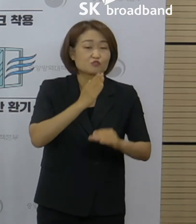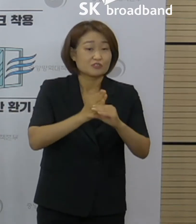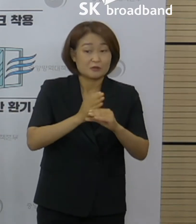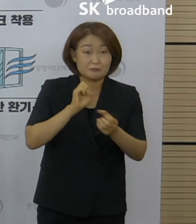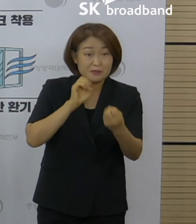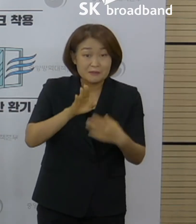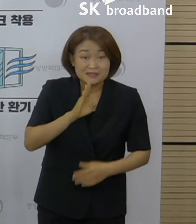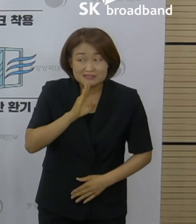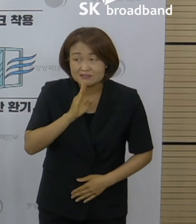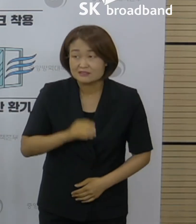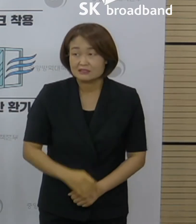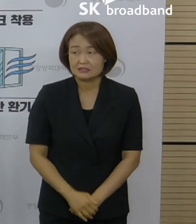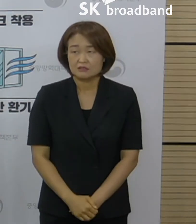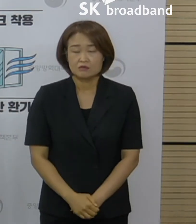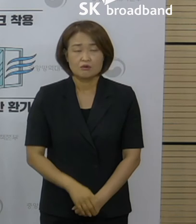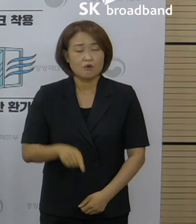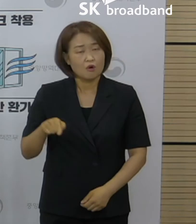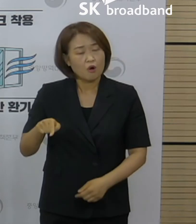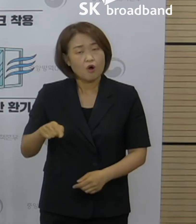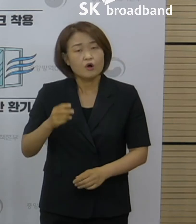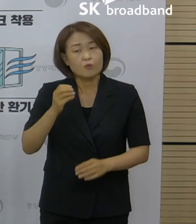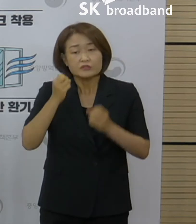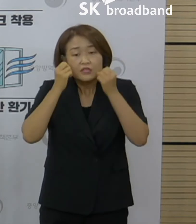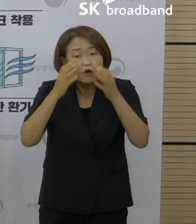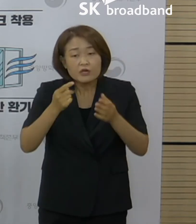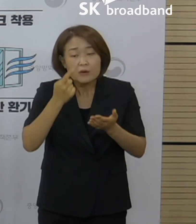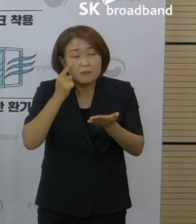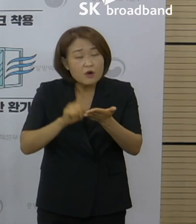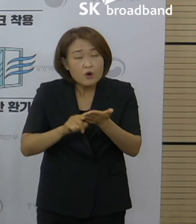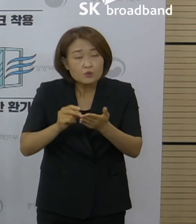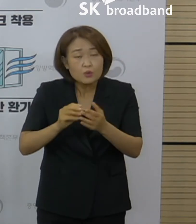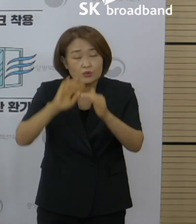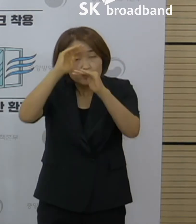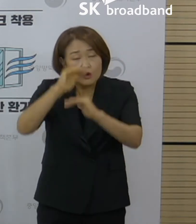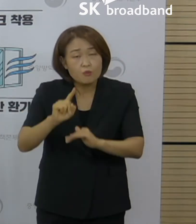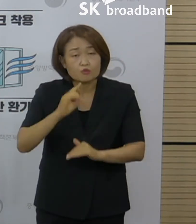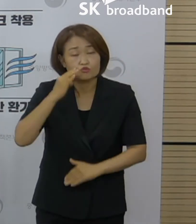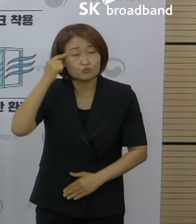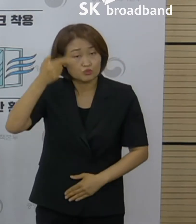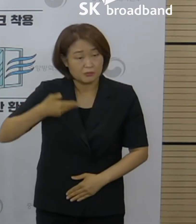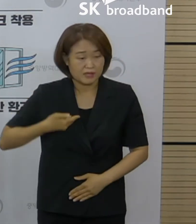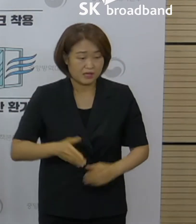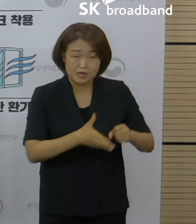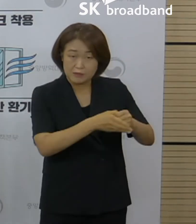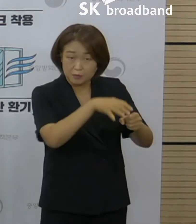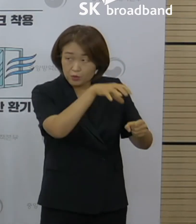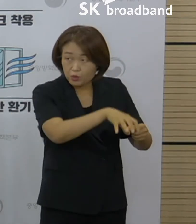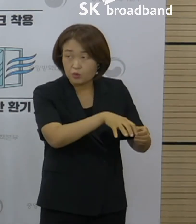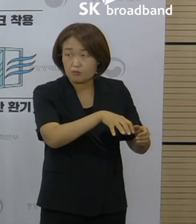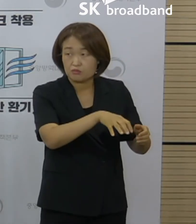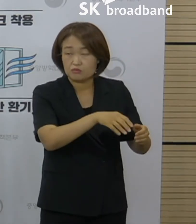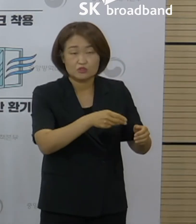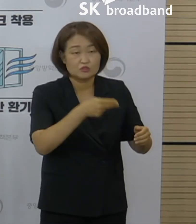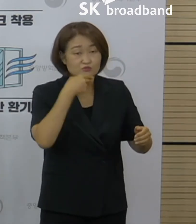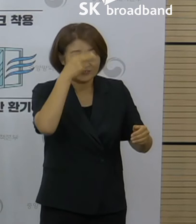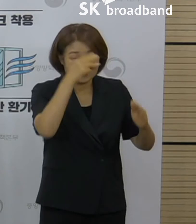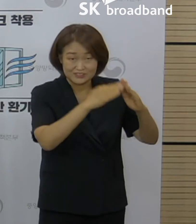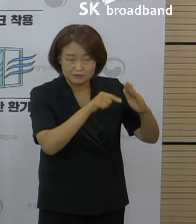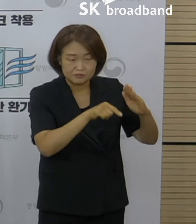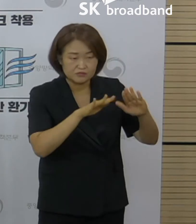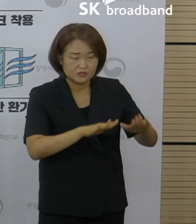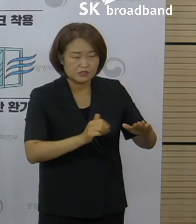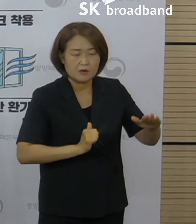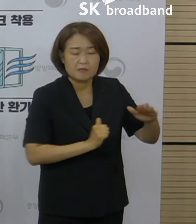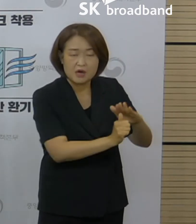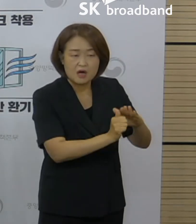부분이 있는지 확인해 달라 했습니다. 예, 마포구에 있는 이제 주점 중심의 업소 현재까지 확진자가